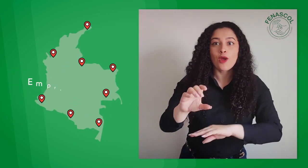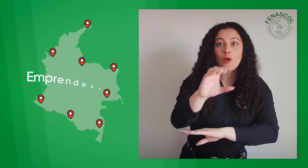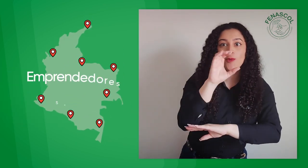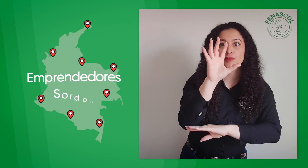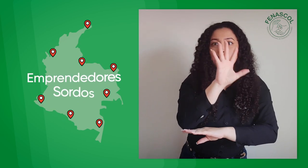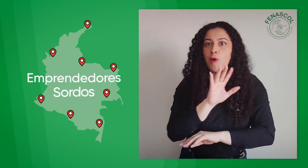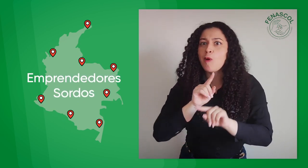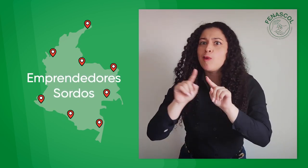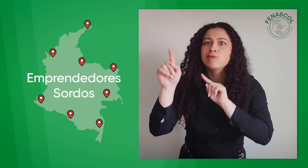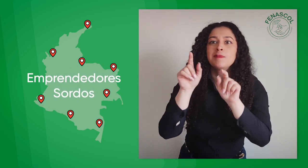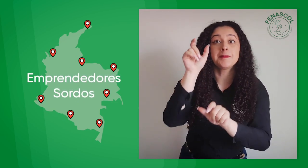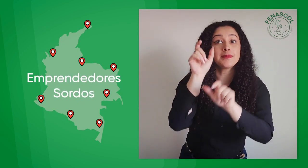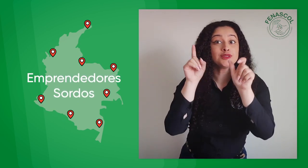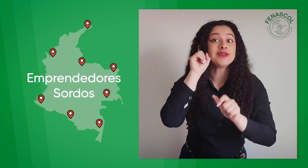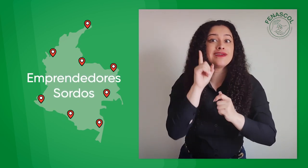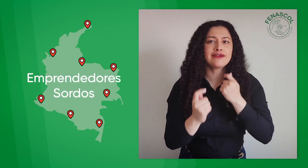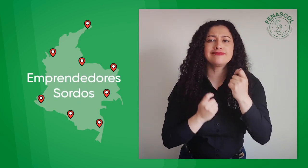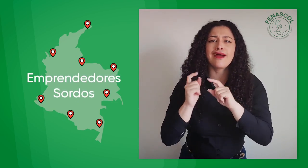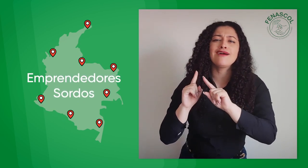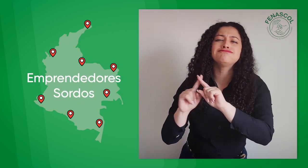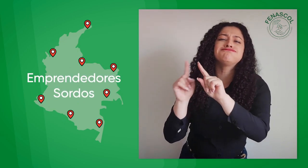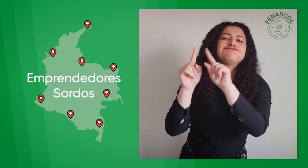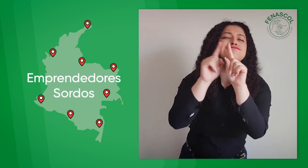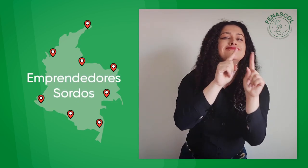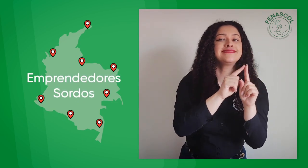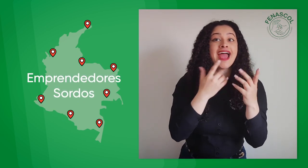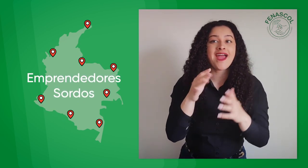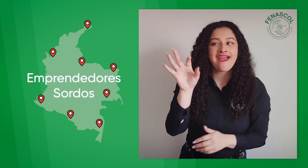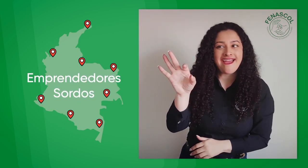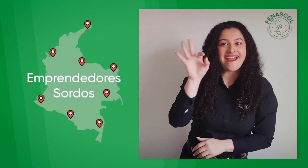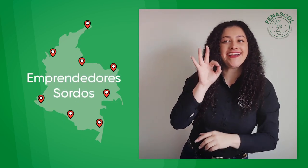Además, mostraremos el video de un emprendedor sordo de Colombia.